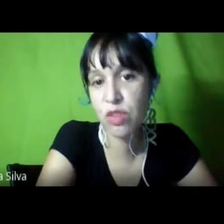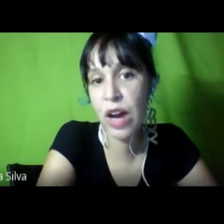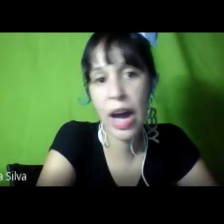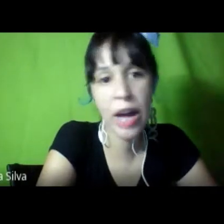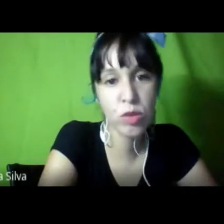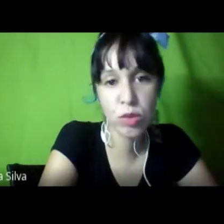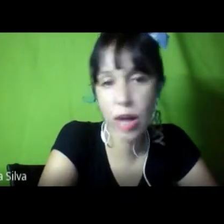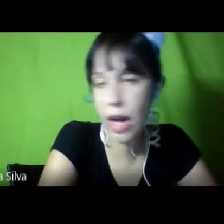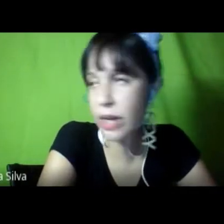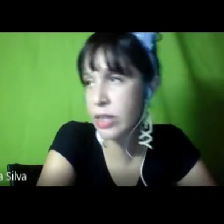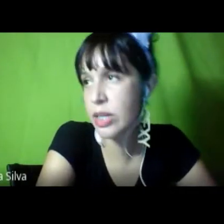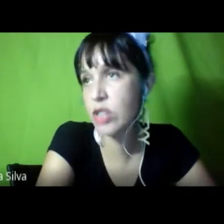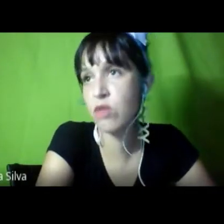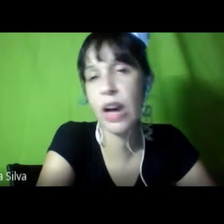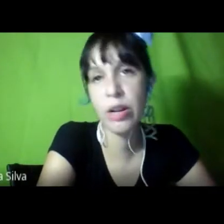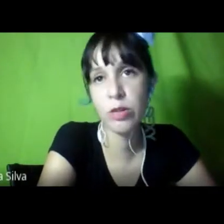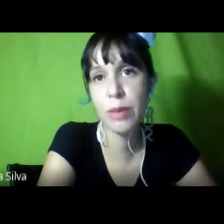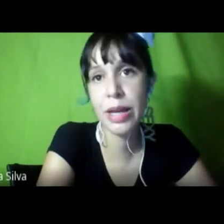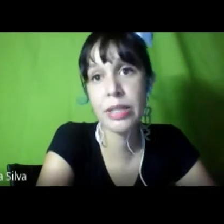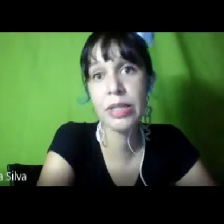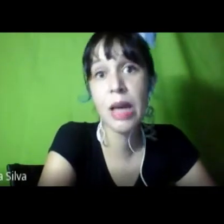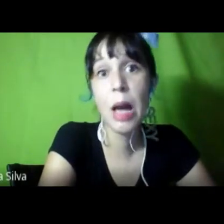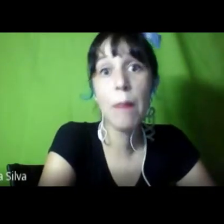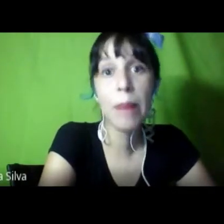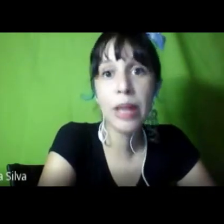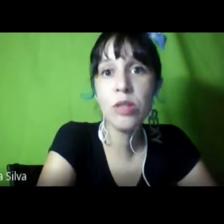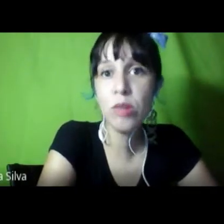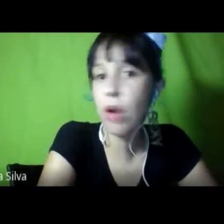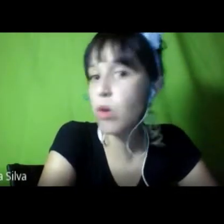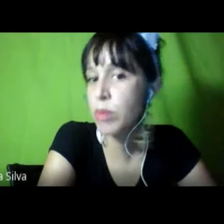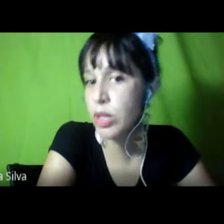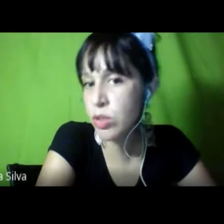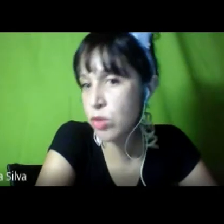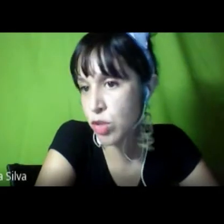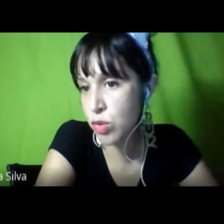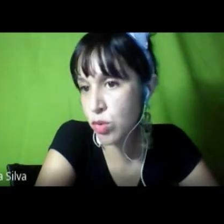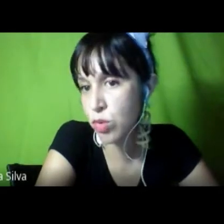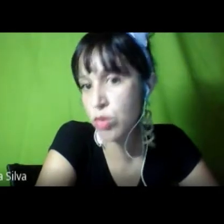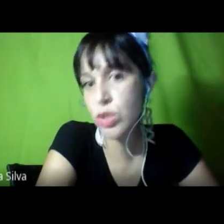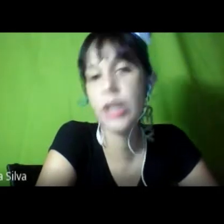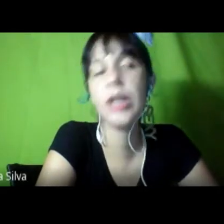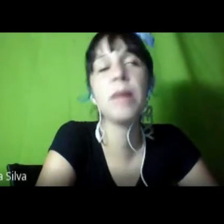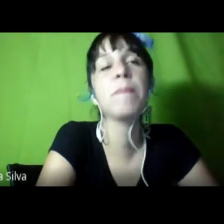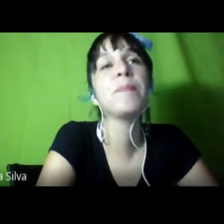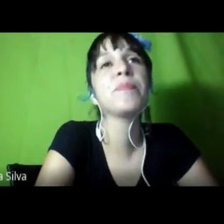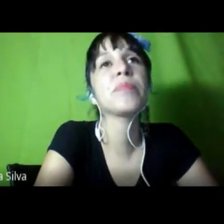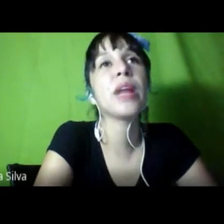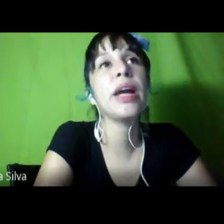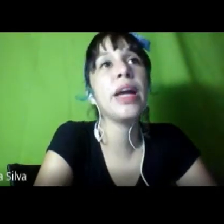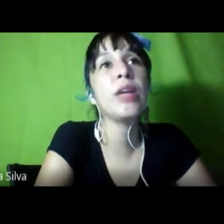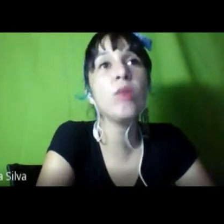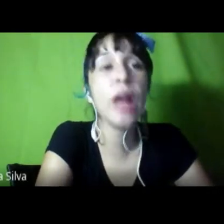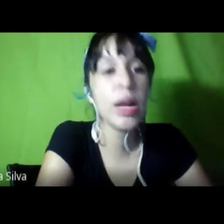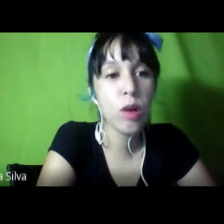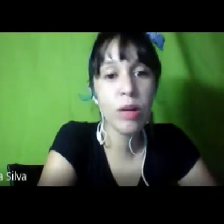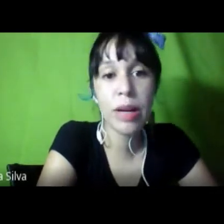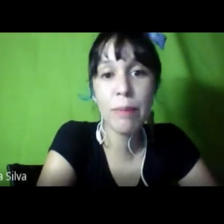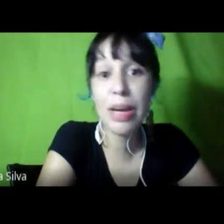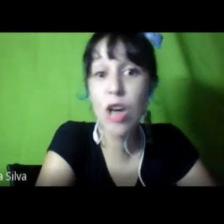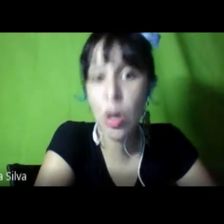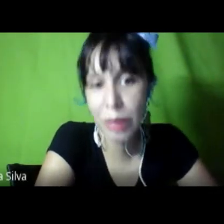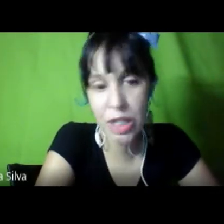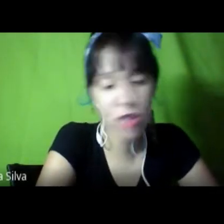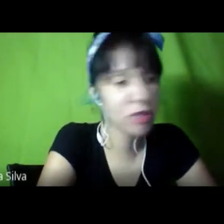de vários lugares, né, de vários países, para estudar como que esse sujeito surdo seria educado, qual